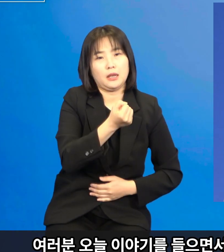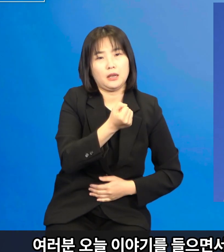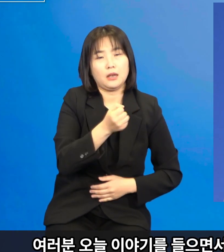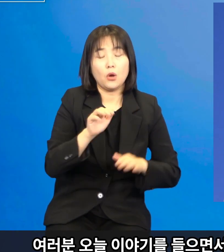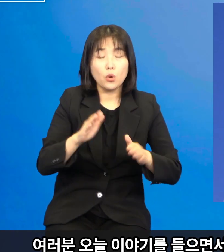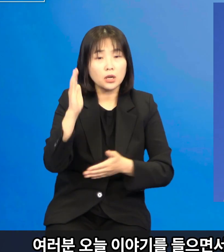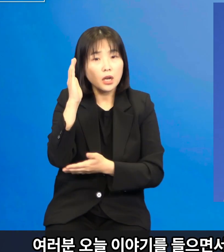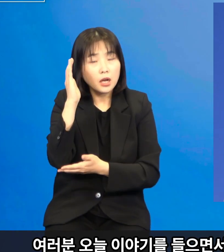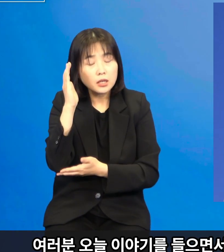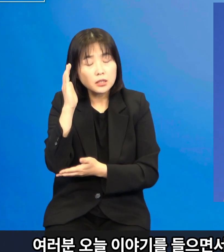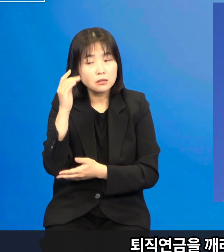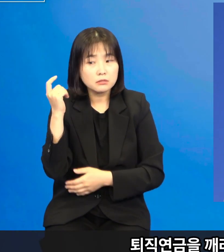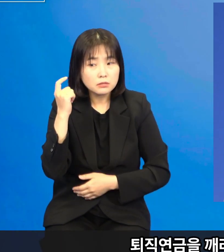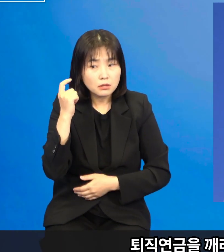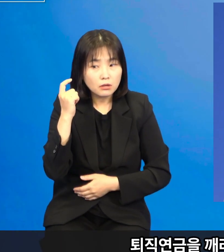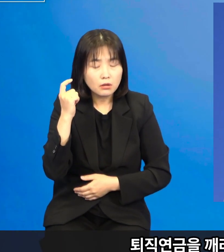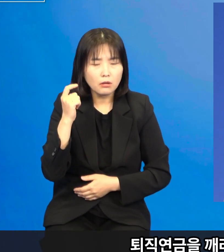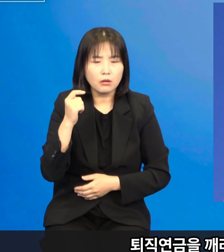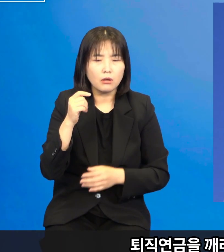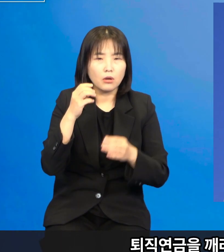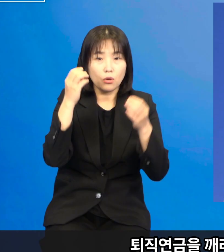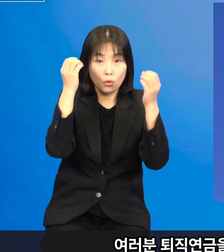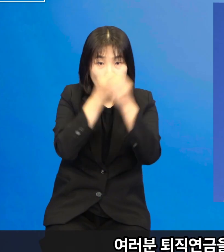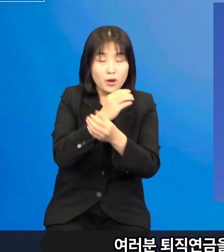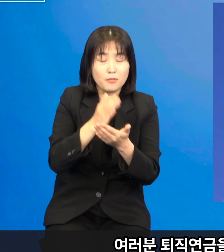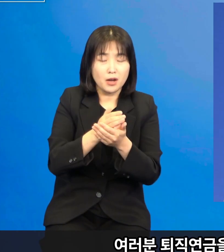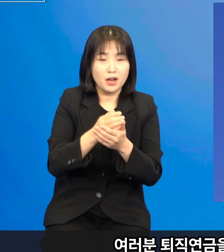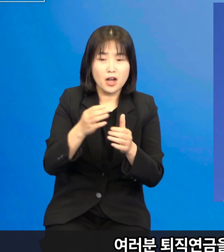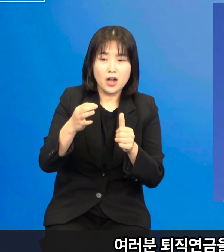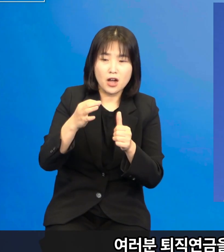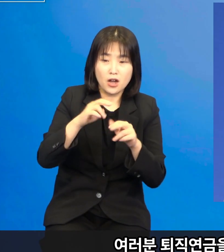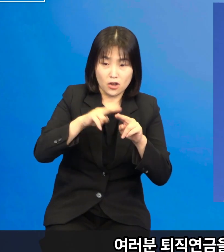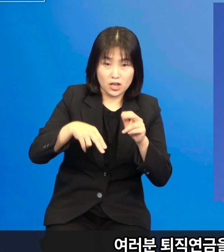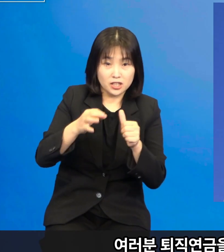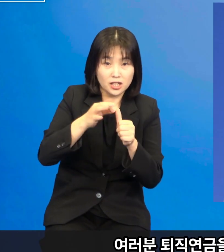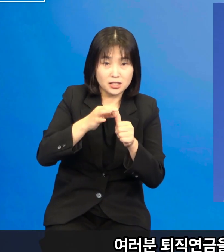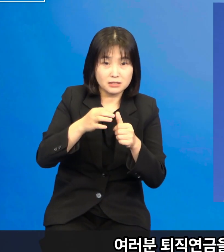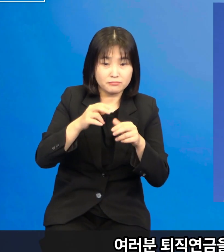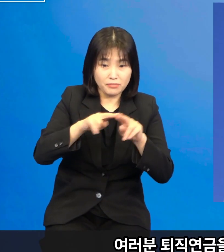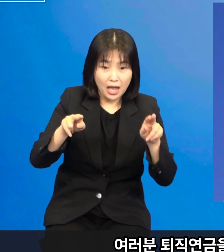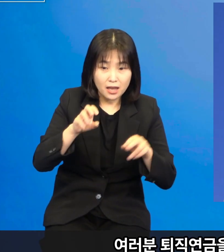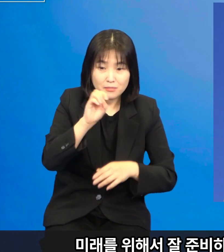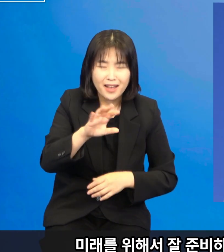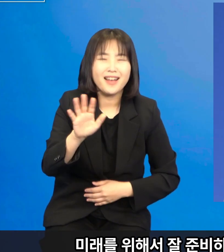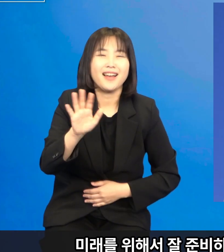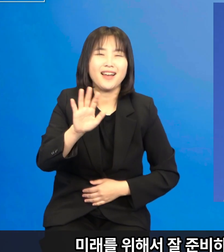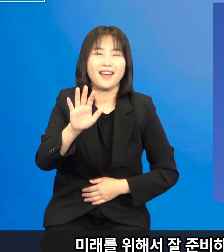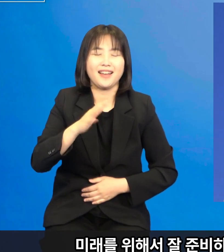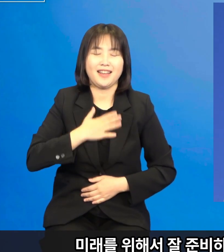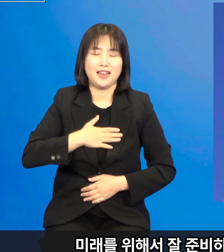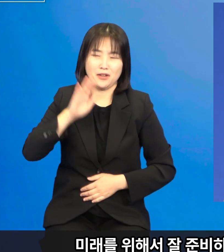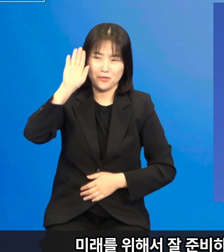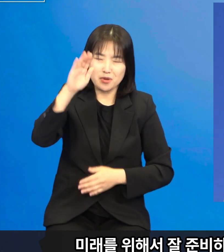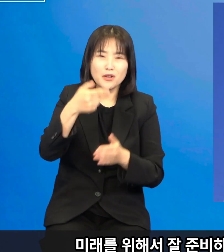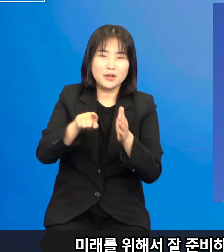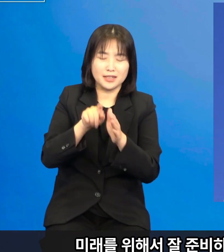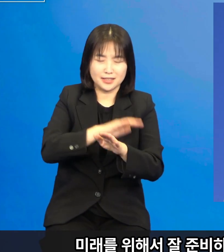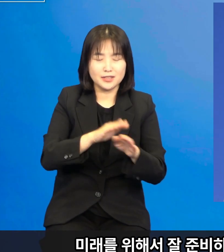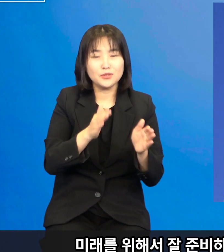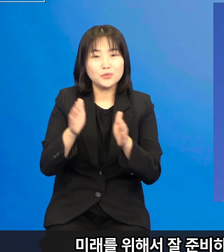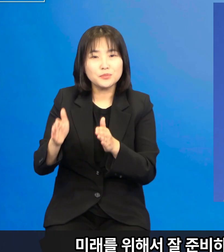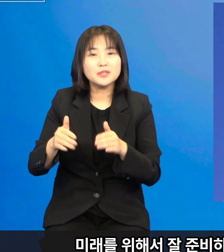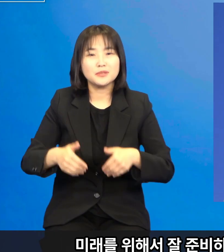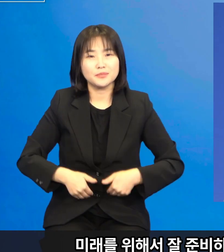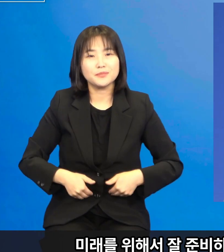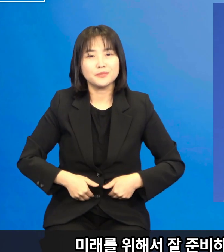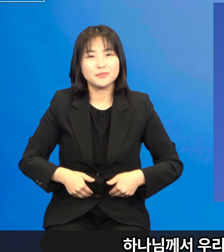들으면서 오해하지 않으셨으면 좋겠어요. 퇴직연금을 깨라는 게 아닙니다, 여러분. 퇴직연금을 깨시면 안 됩니다. 미래를 위해서 잘 준비하시고